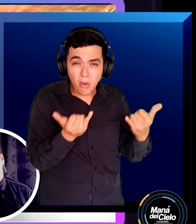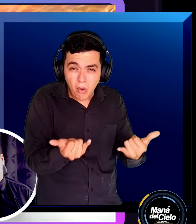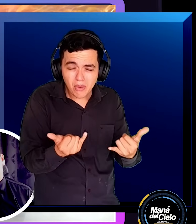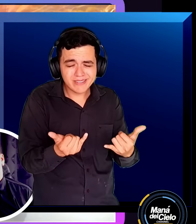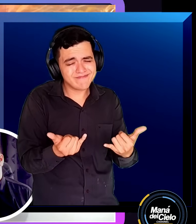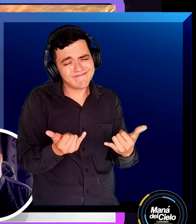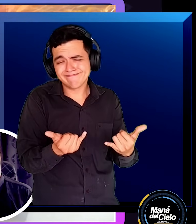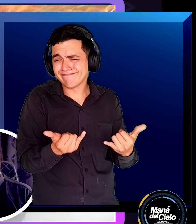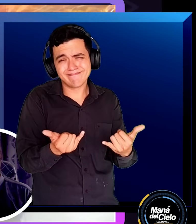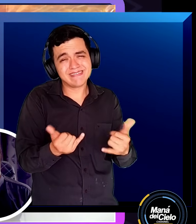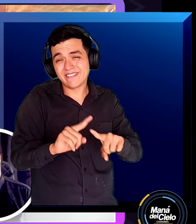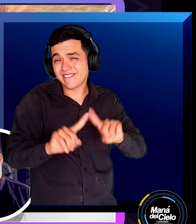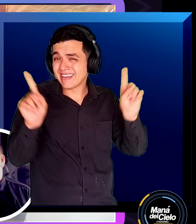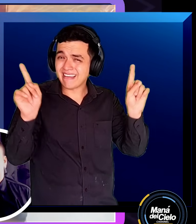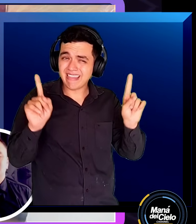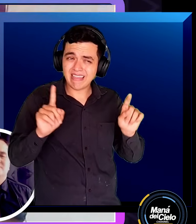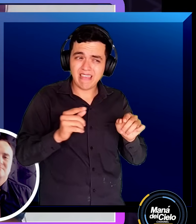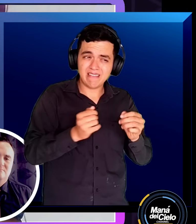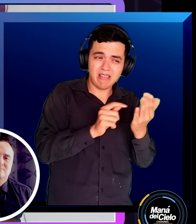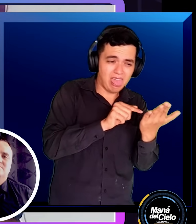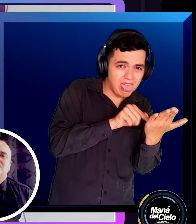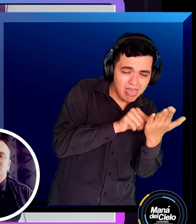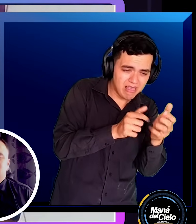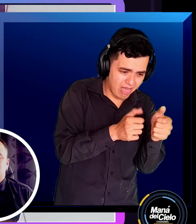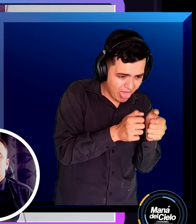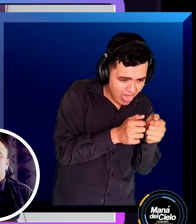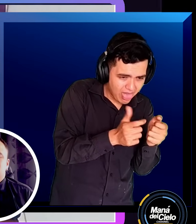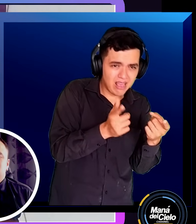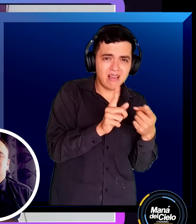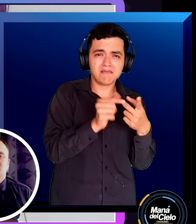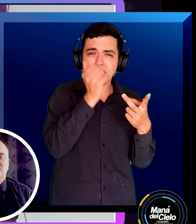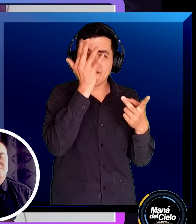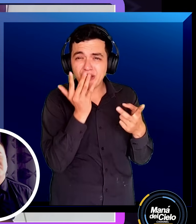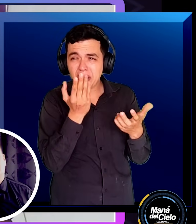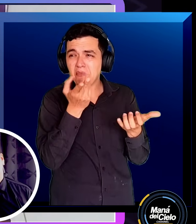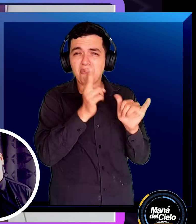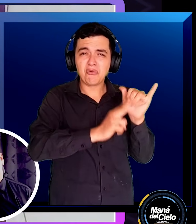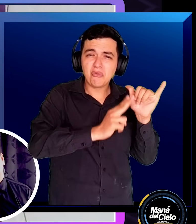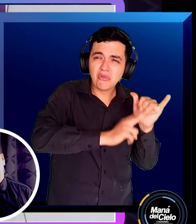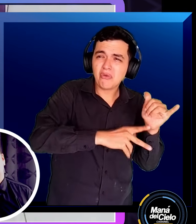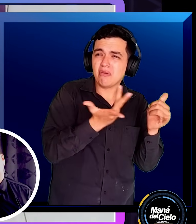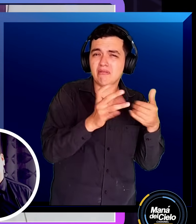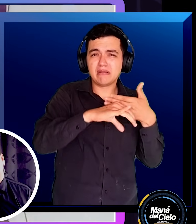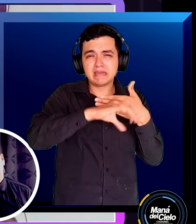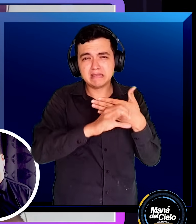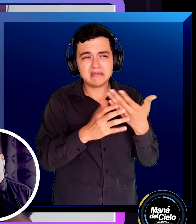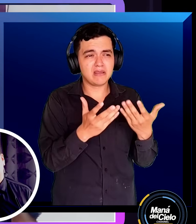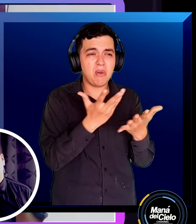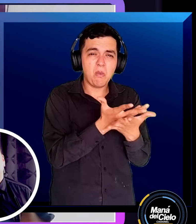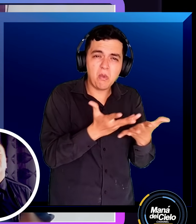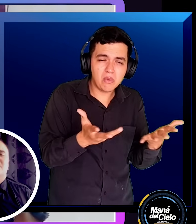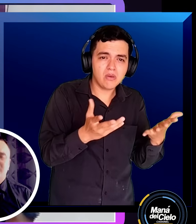dar un despertar espiritual de nuevo para volver a lo que tenemos que hacer.